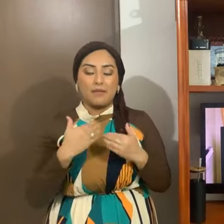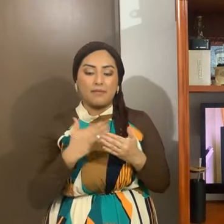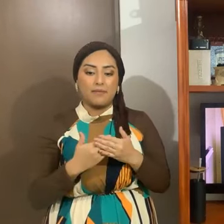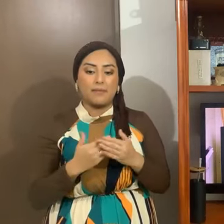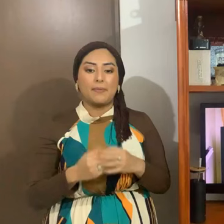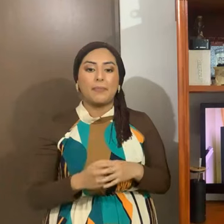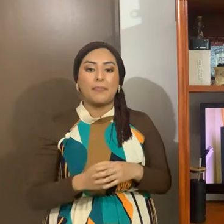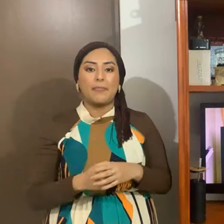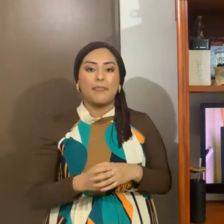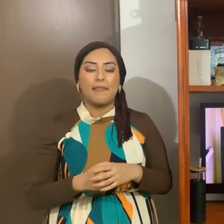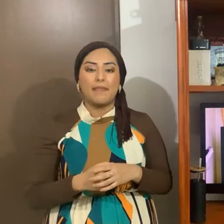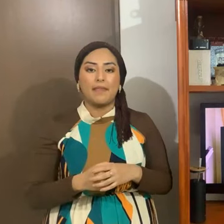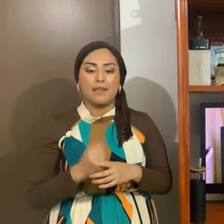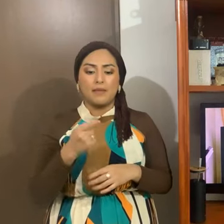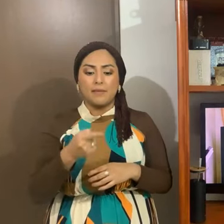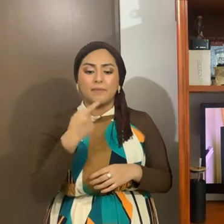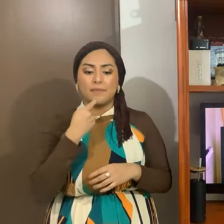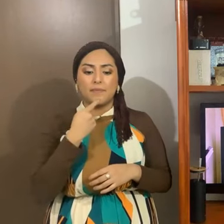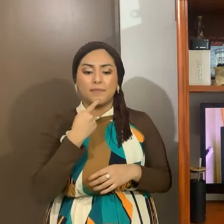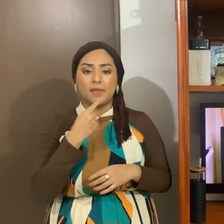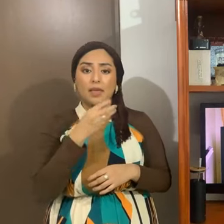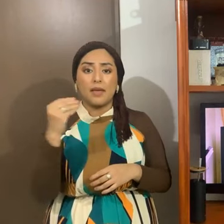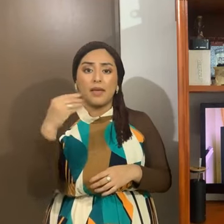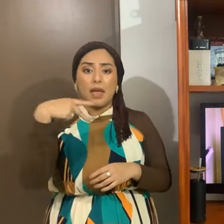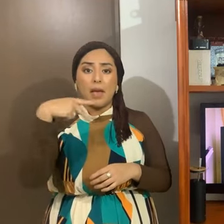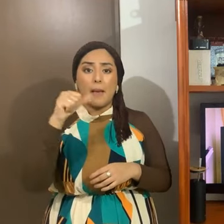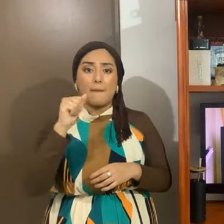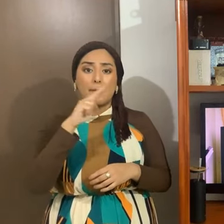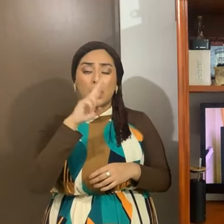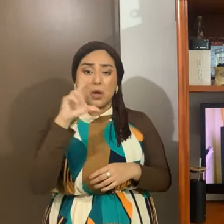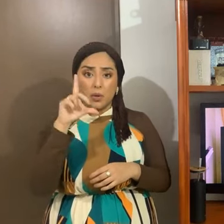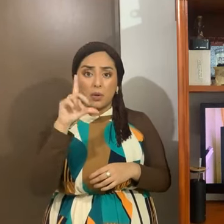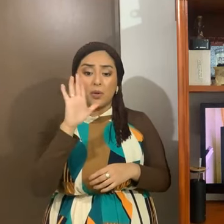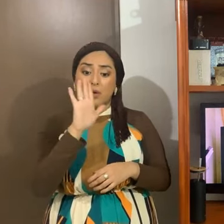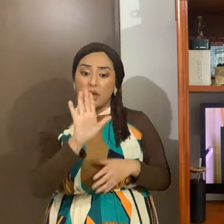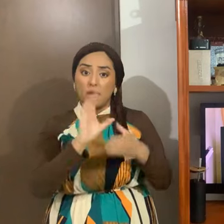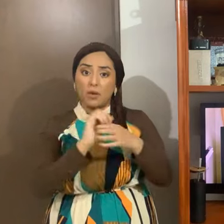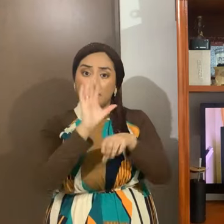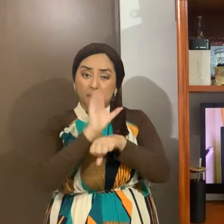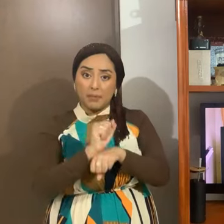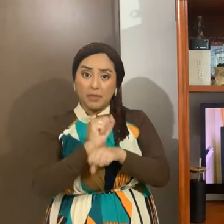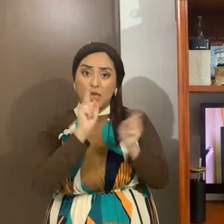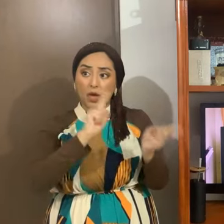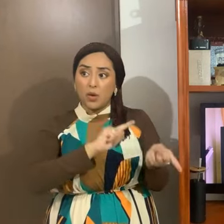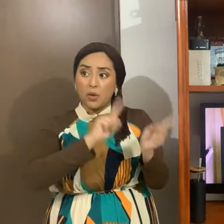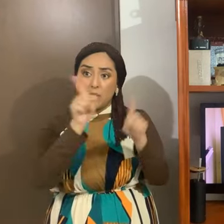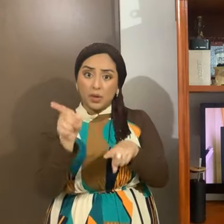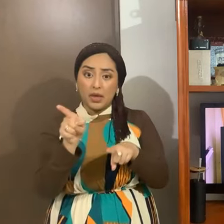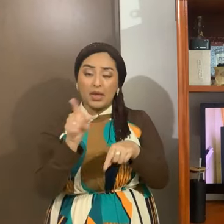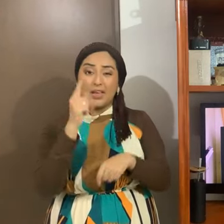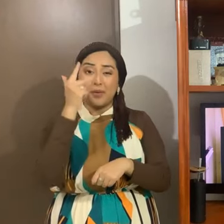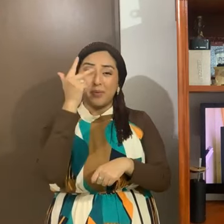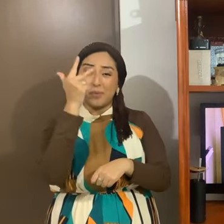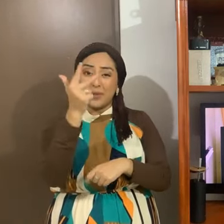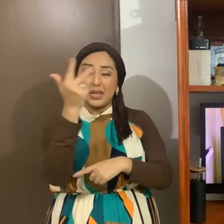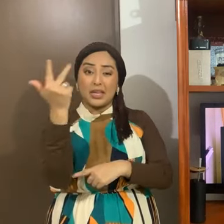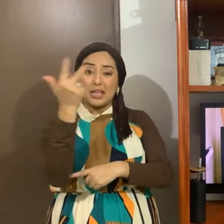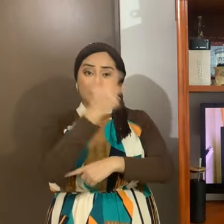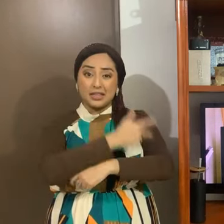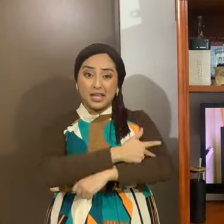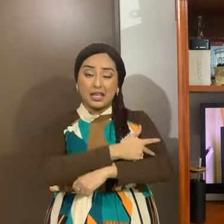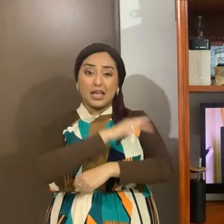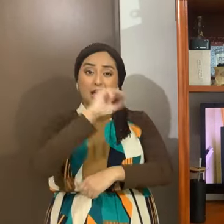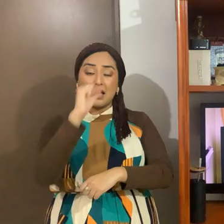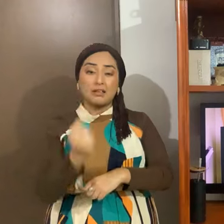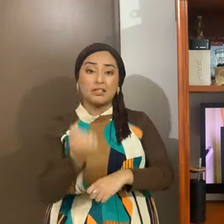¿Sí? Eso es, muy bien. Dice, y Pablo, Rab Shaul, como acostumbraba, fue a ellos, y por 3 días de